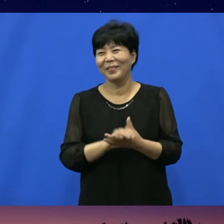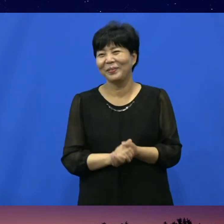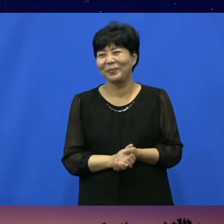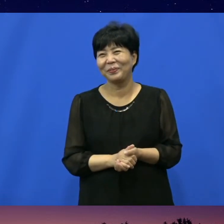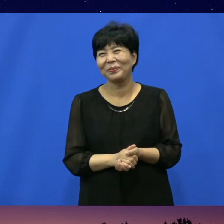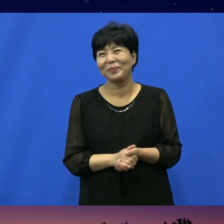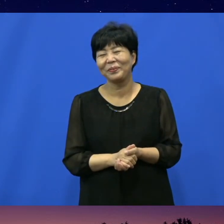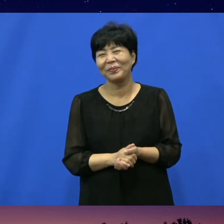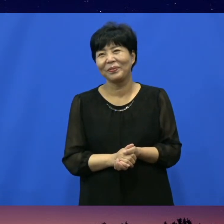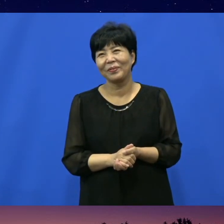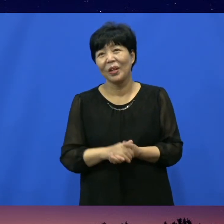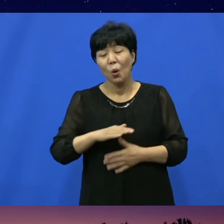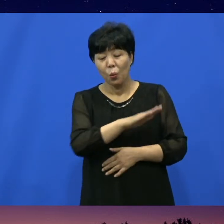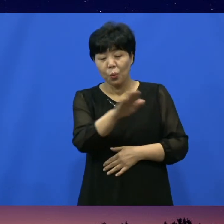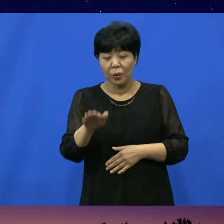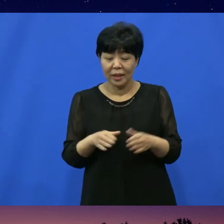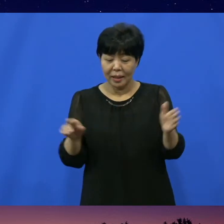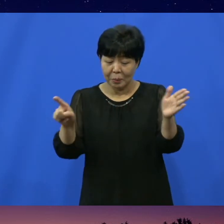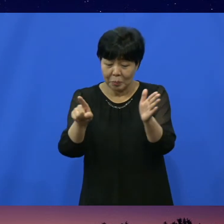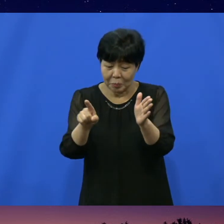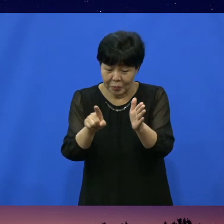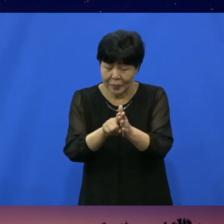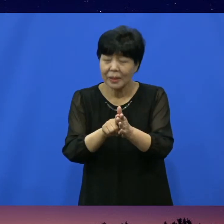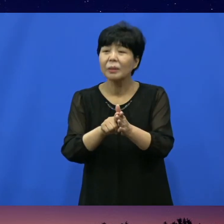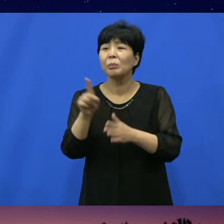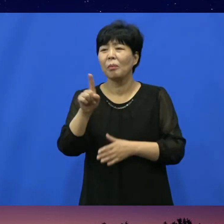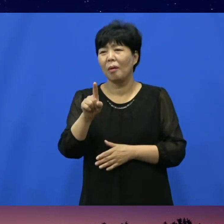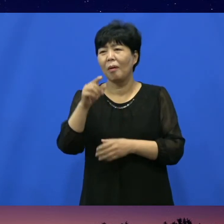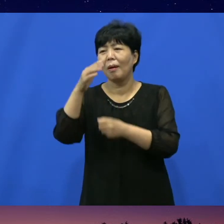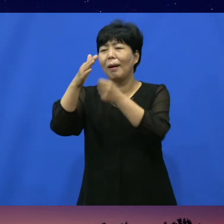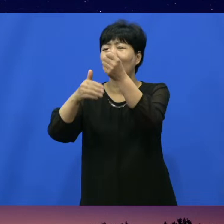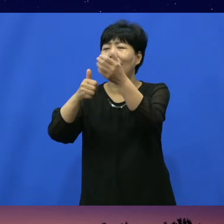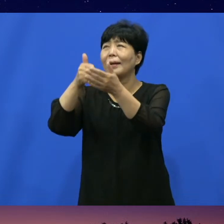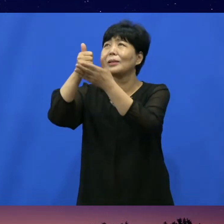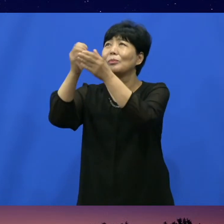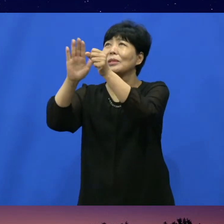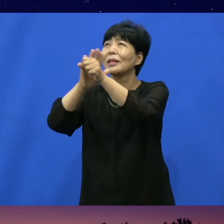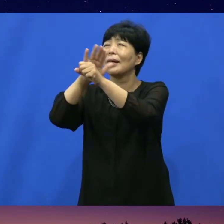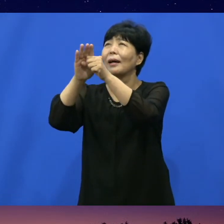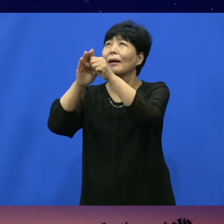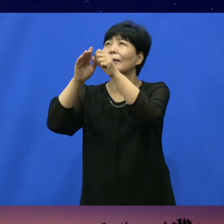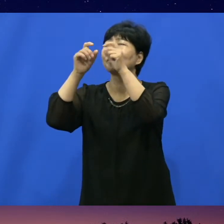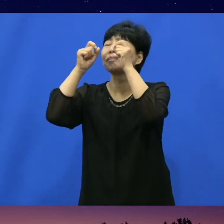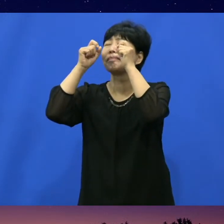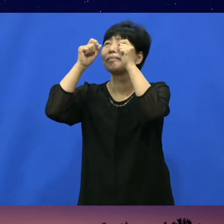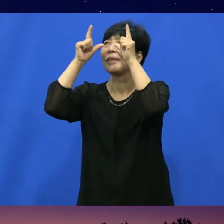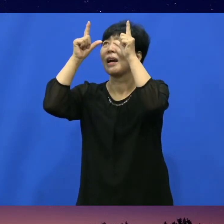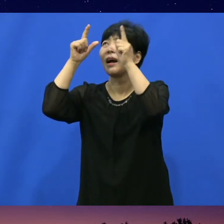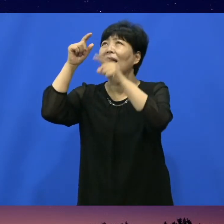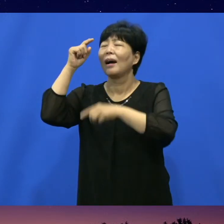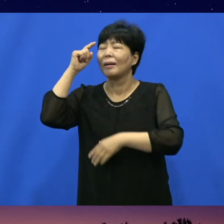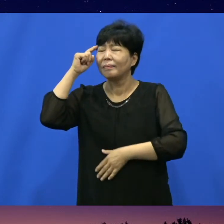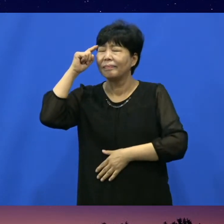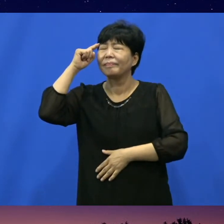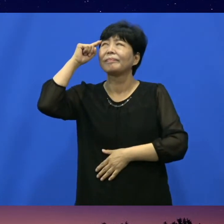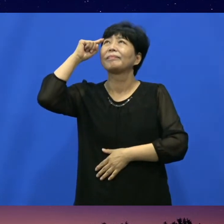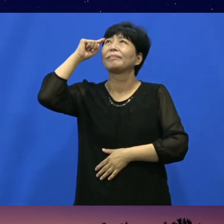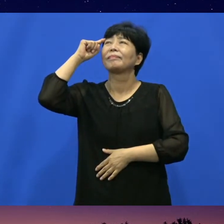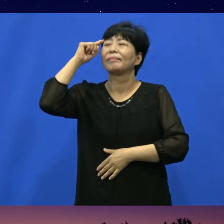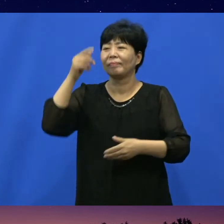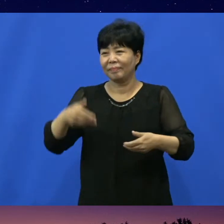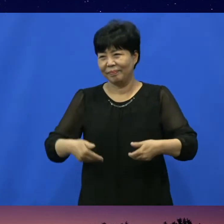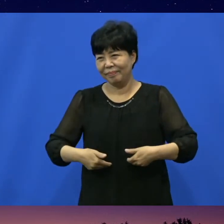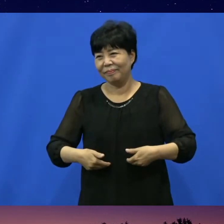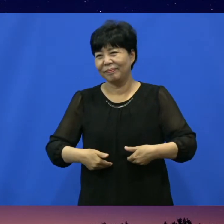그러니까 여러분 우리의 신앙이 뭐냐? 사랑에 눈 떠가는 겁니다. 하나님의 사랑에 눈을 떠가는 거예요. 신앙은 사랑에 눈을 떠가는 거예요. 그보다 더